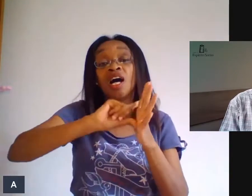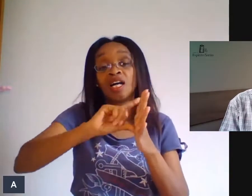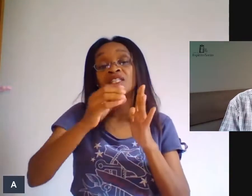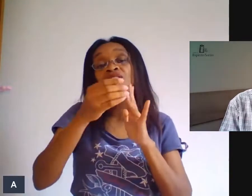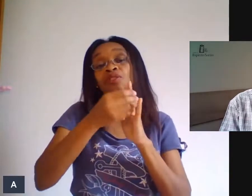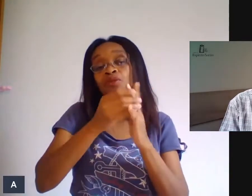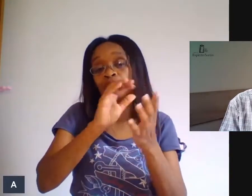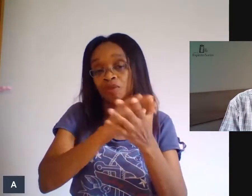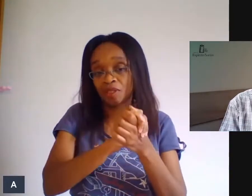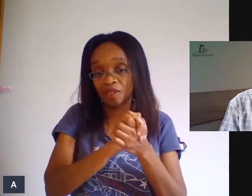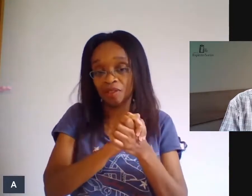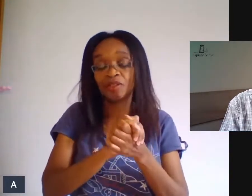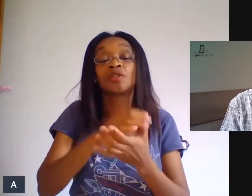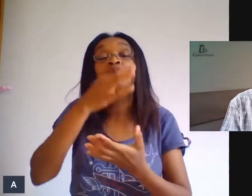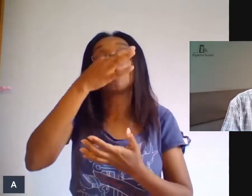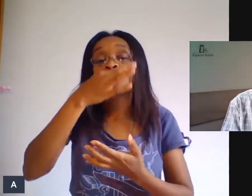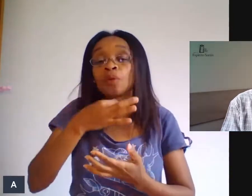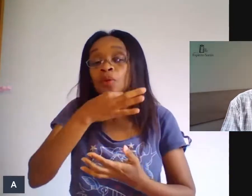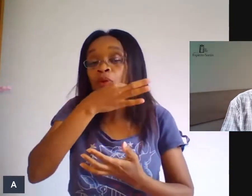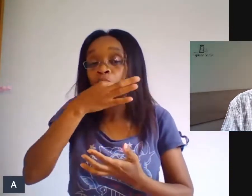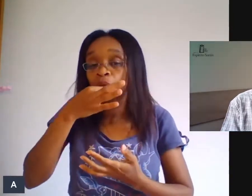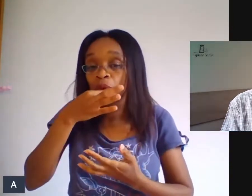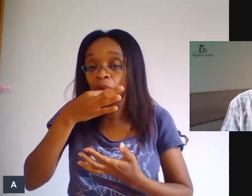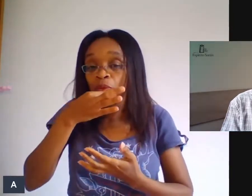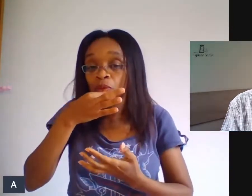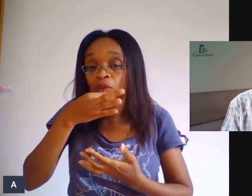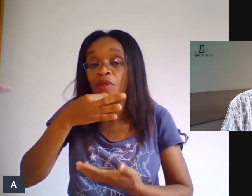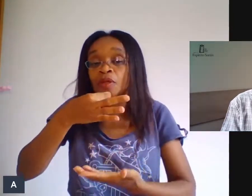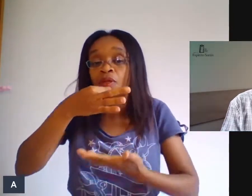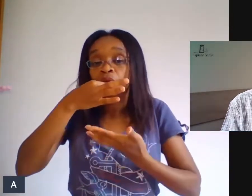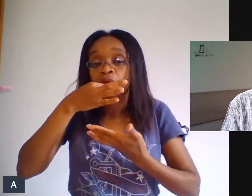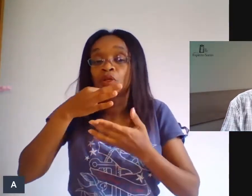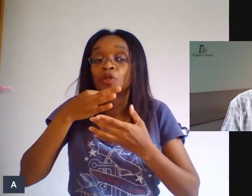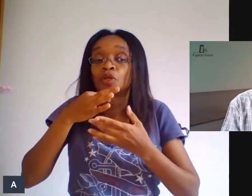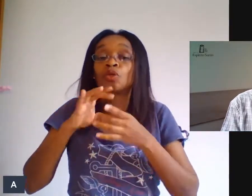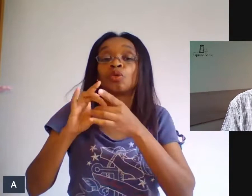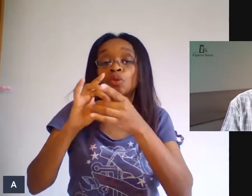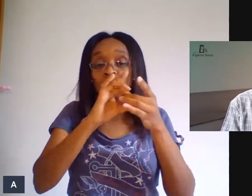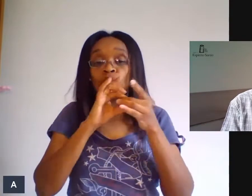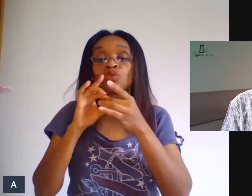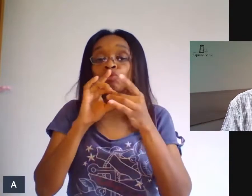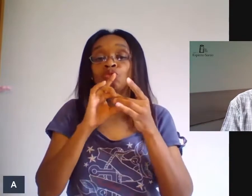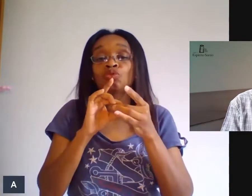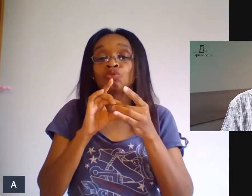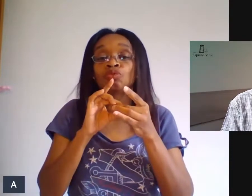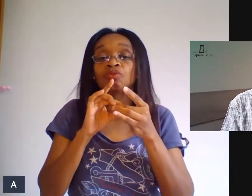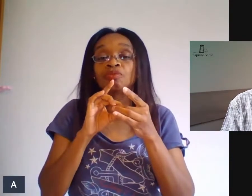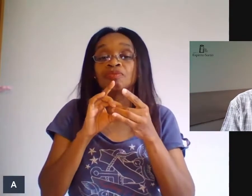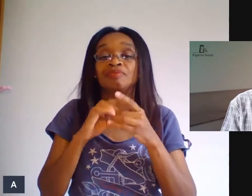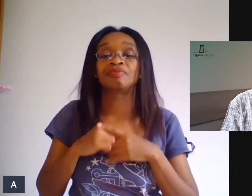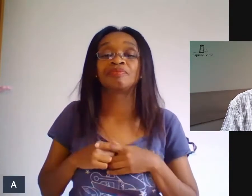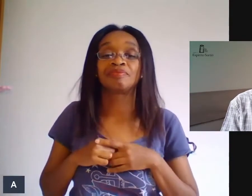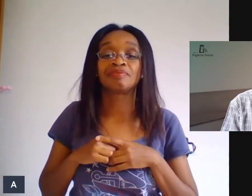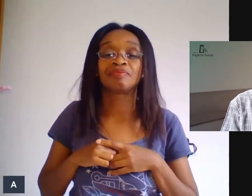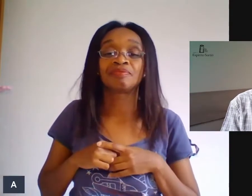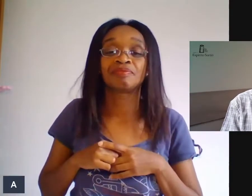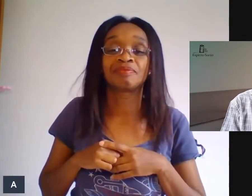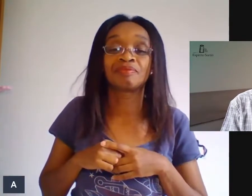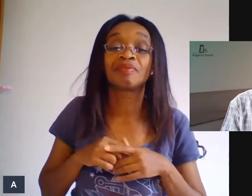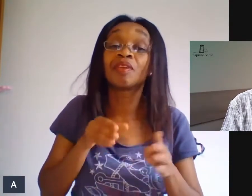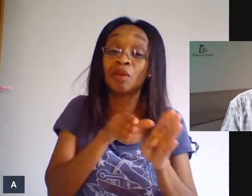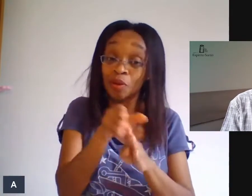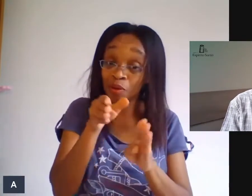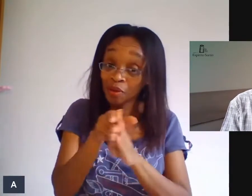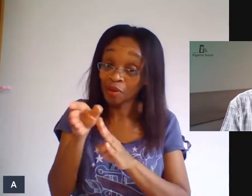da Santa Comunhão juntos. E com essa última recomendação que